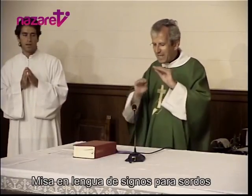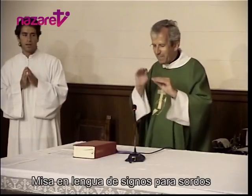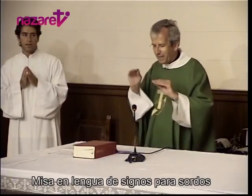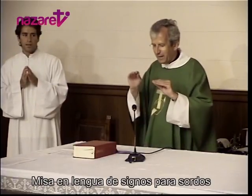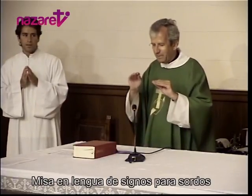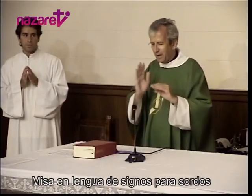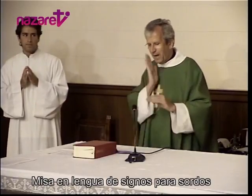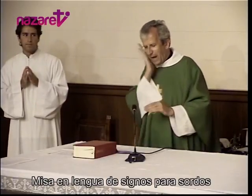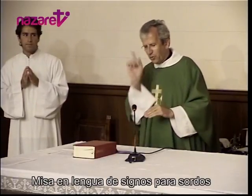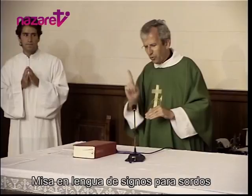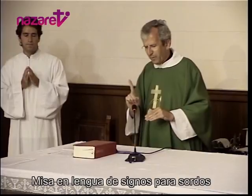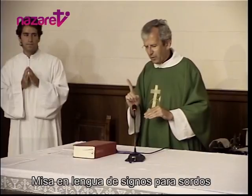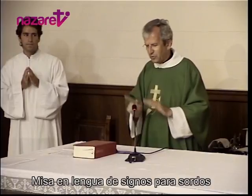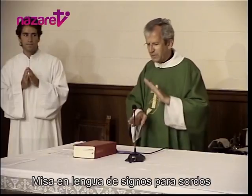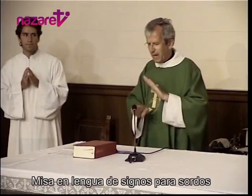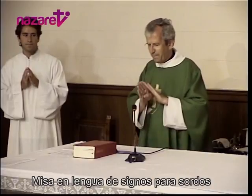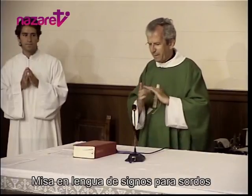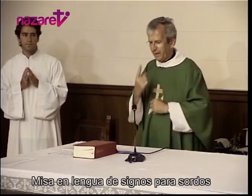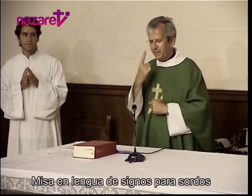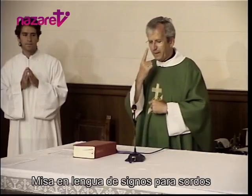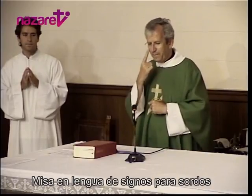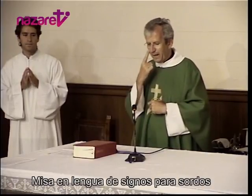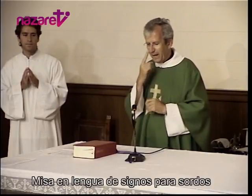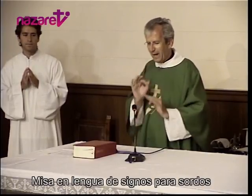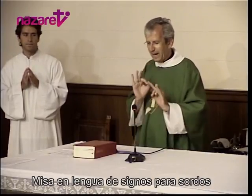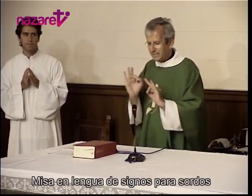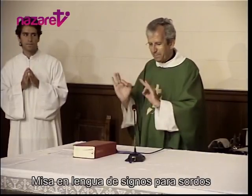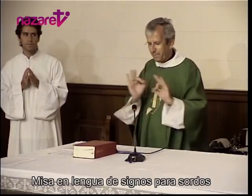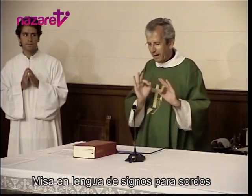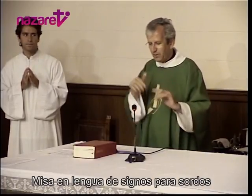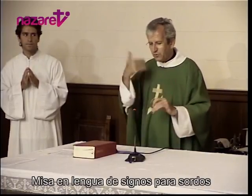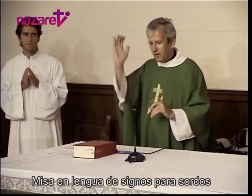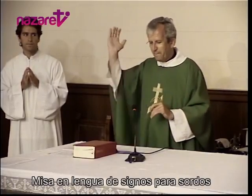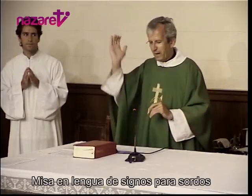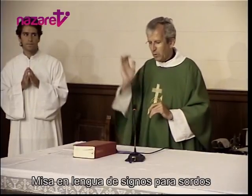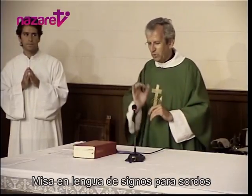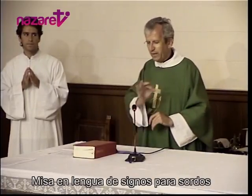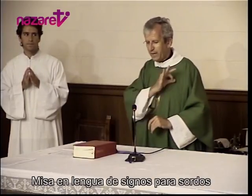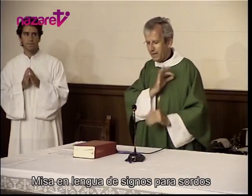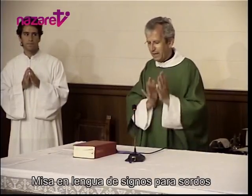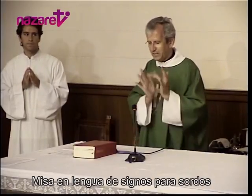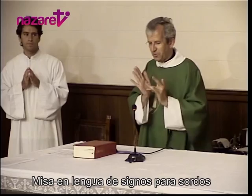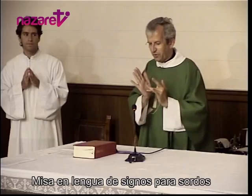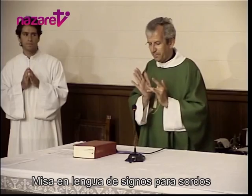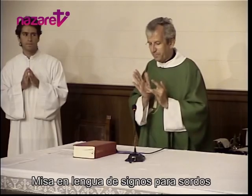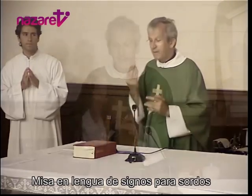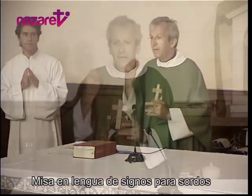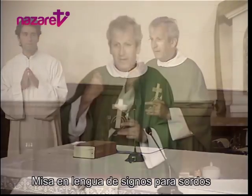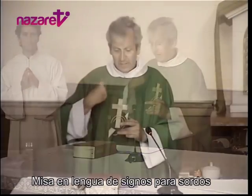llamada a no dormirnos, a permanecer en vela, a estar preparados para cuando llegue el Señor. Este